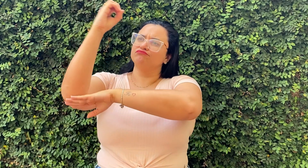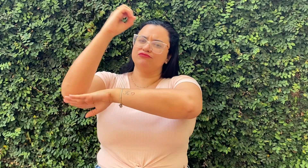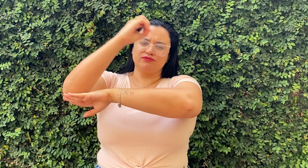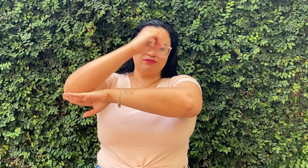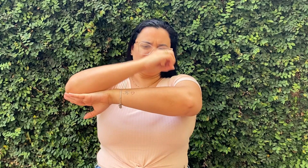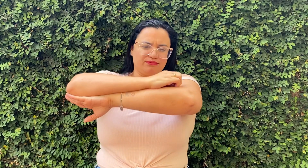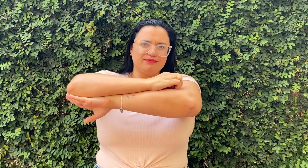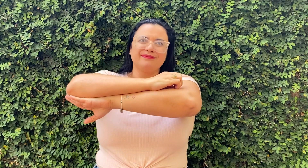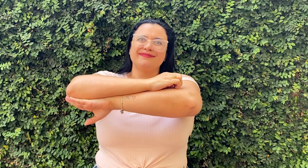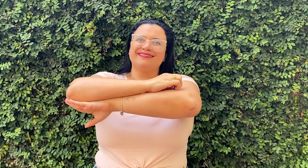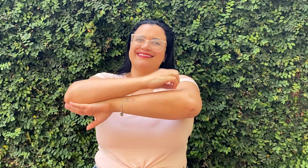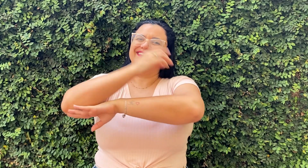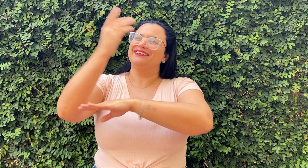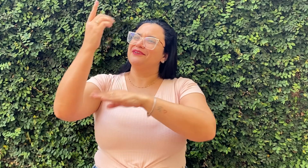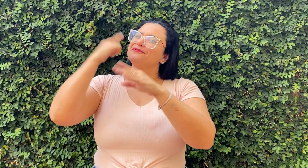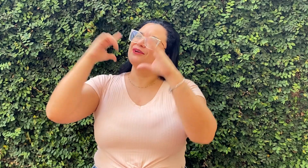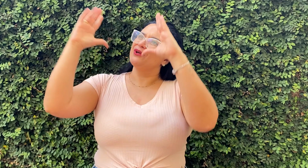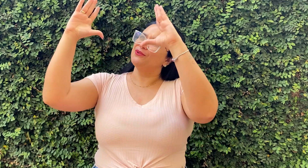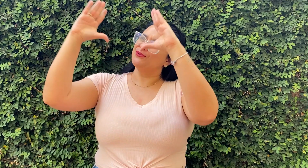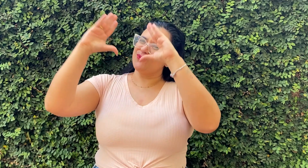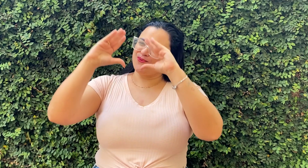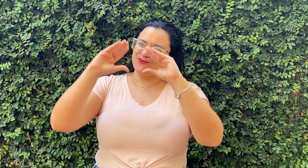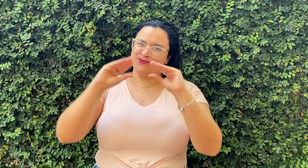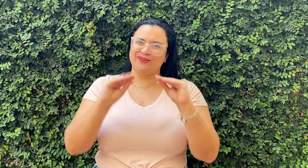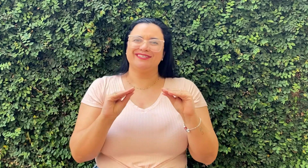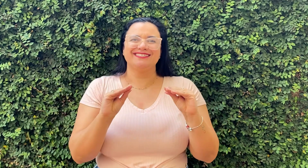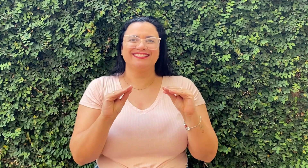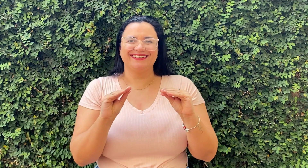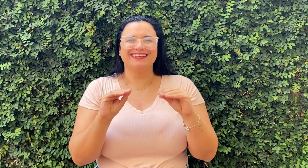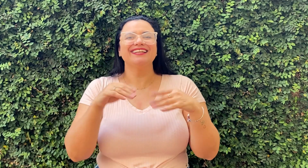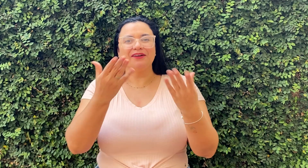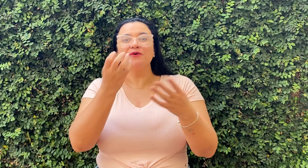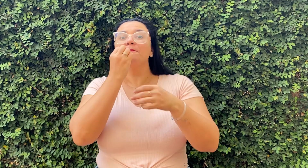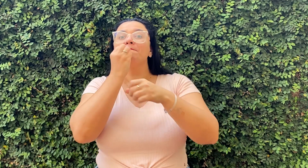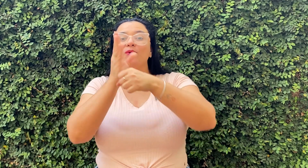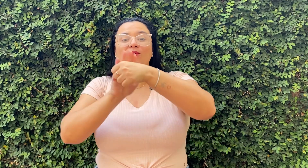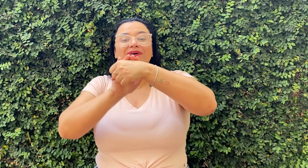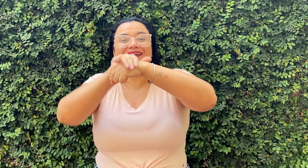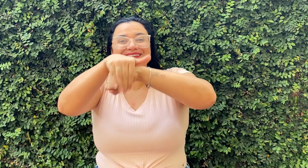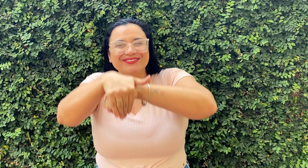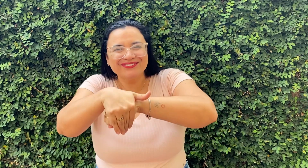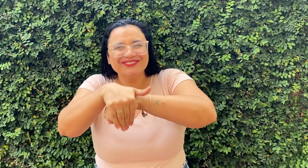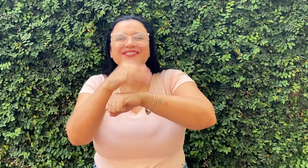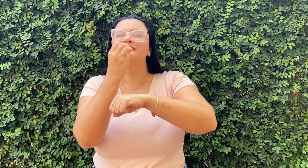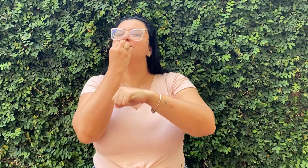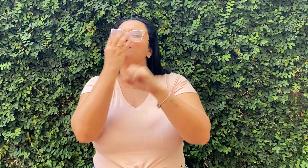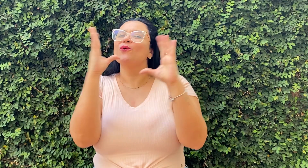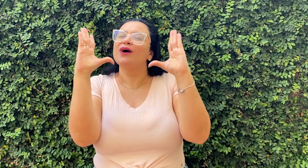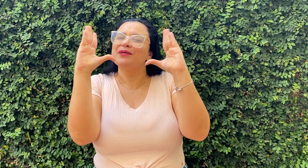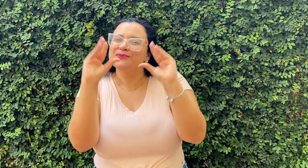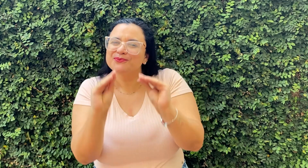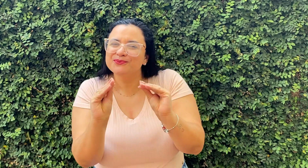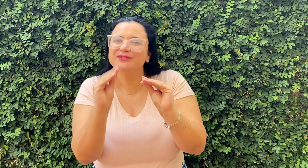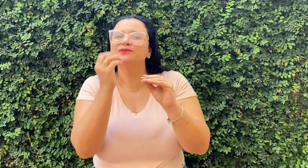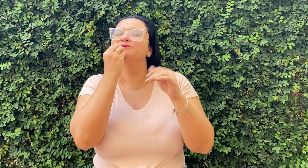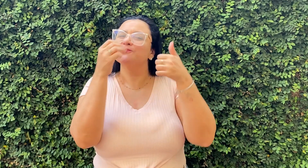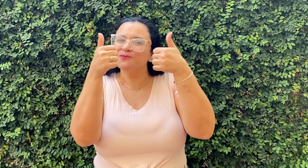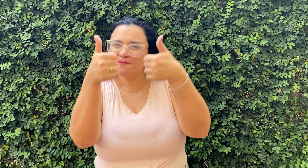Porque assim, né? Ó, o sol está se pondo. Então, boa noite ou boa noite. Tudo